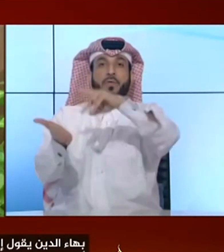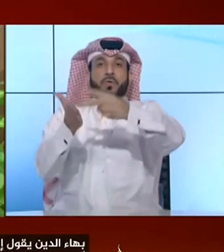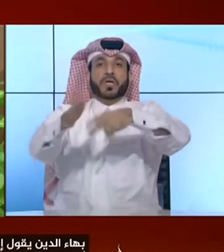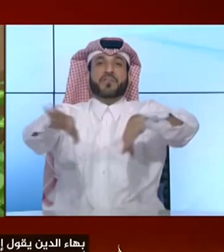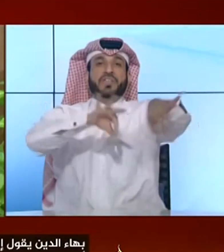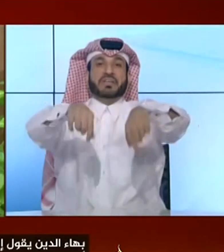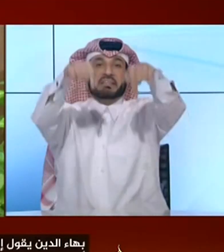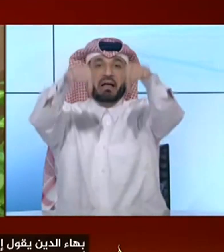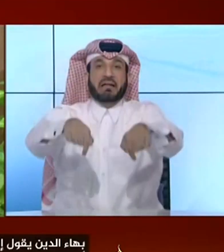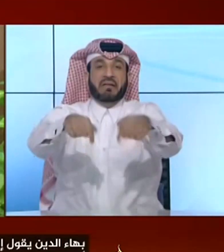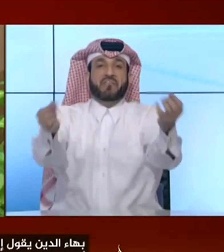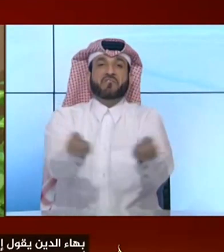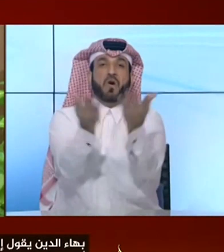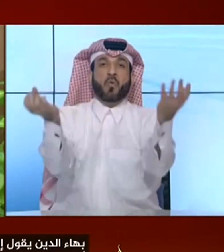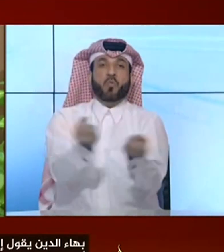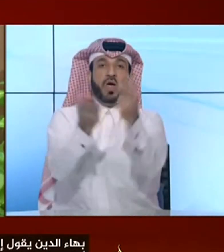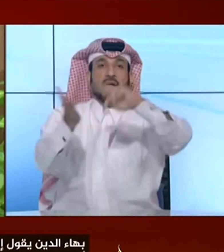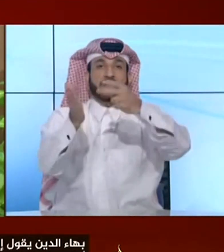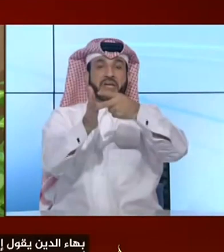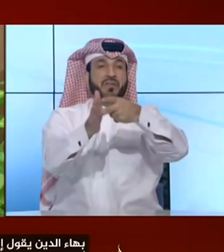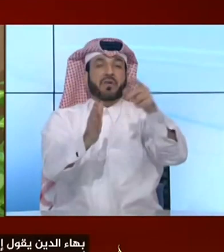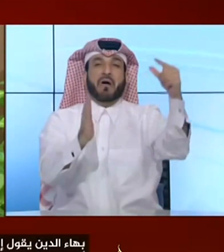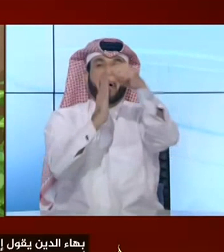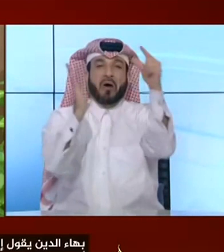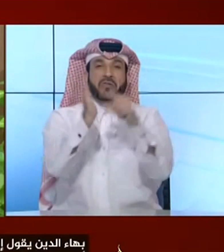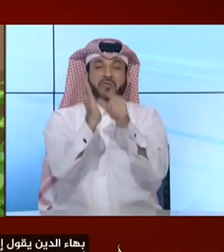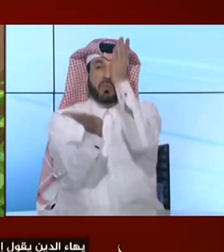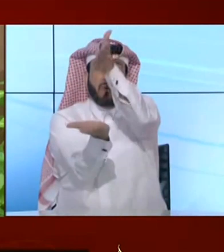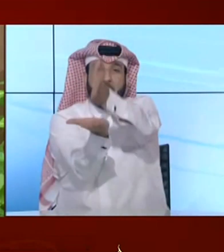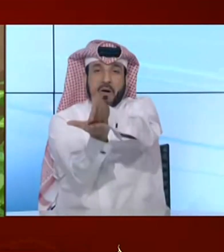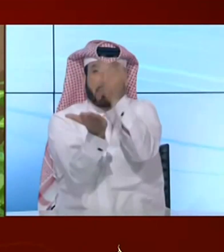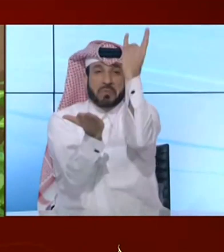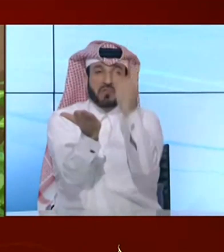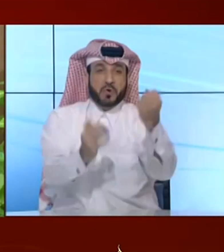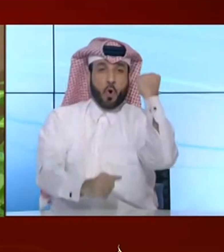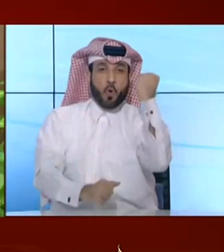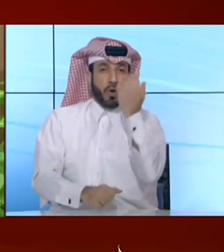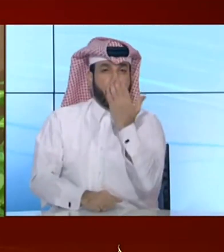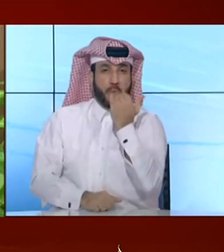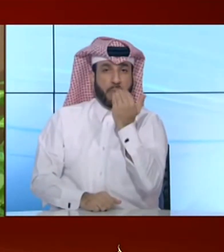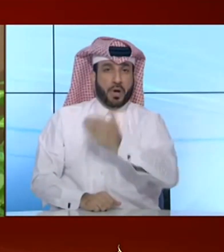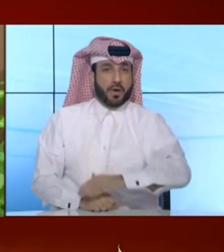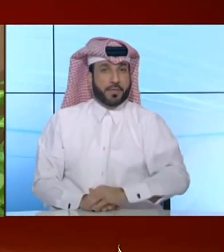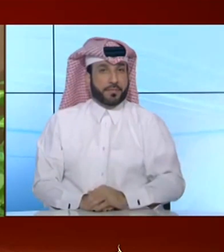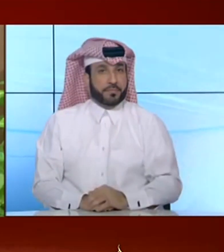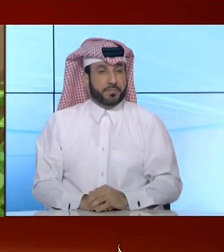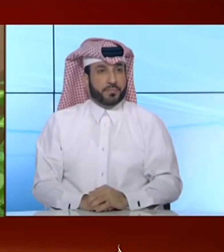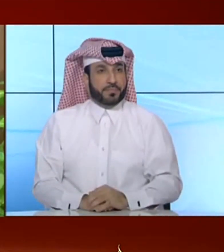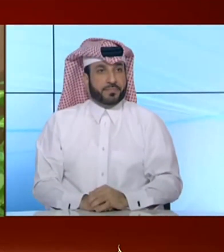السياسيه من ارتباك بسبب استمرار الحاله المضطربه في التشريع الدستوري حسب تعبيره